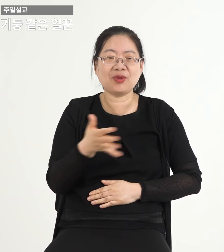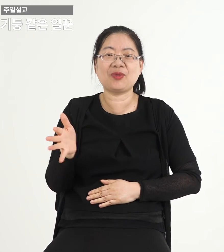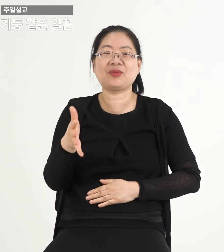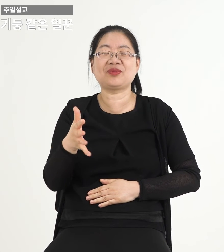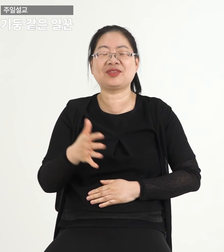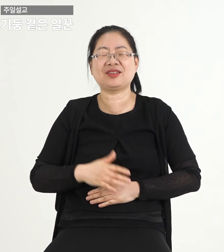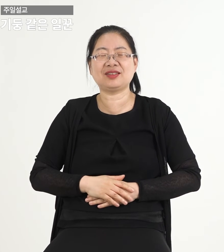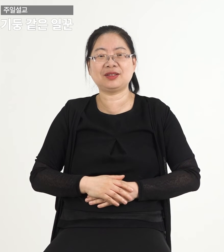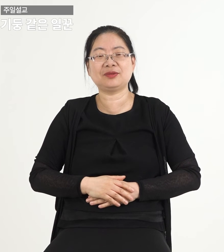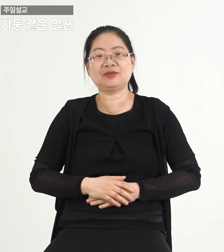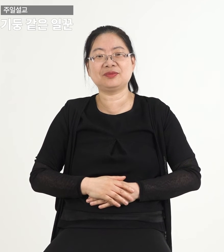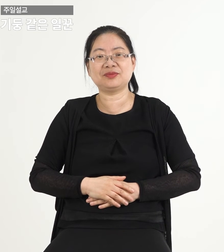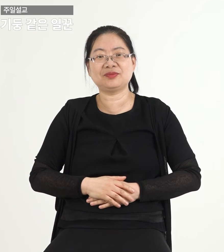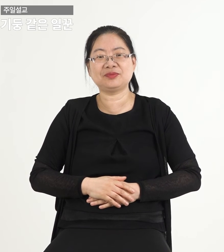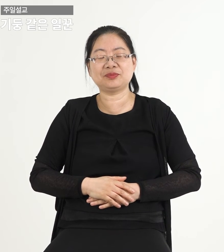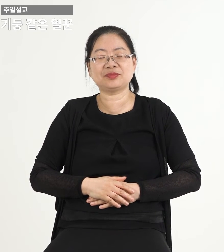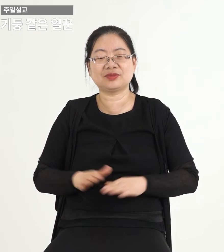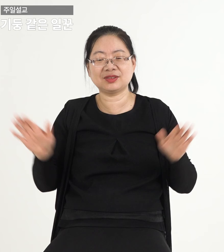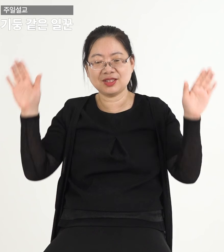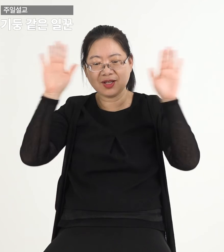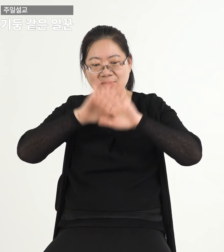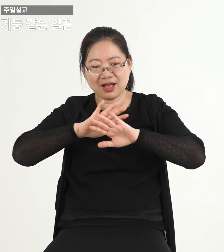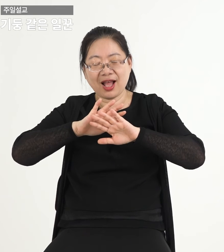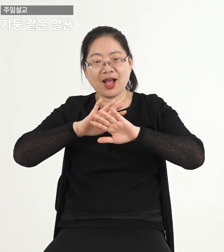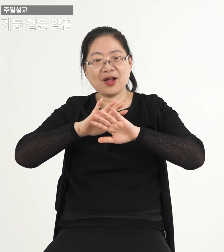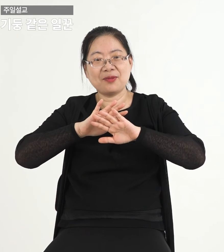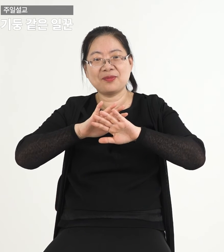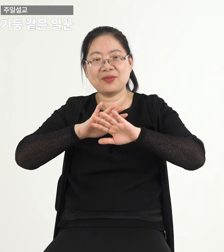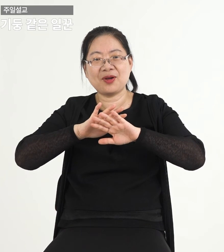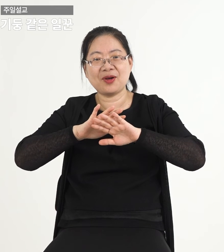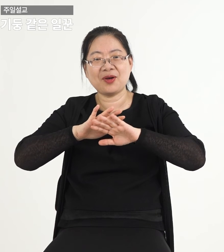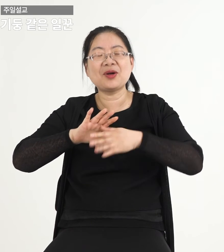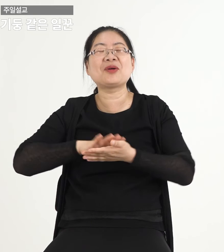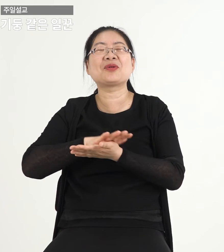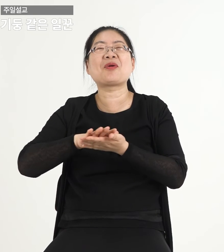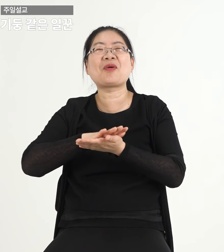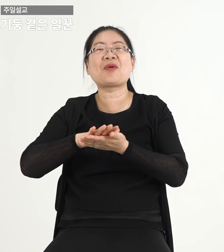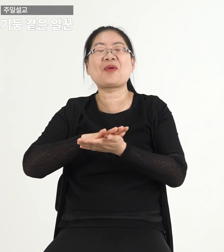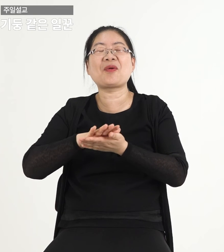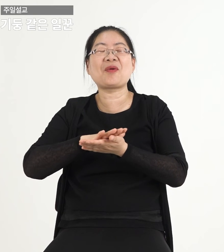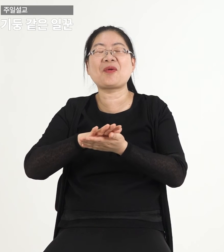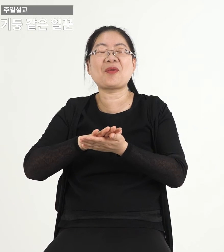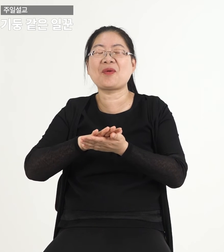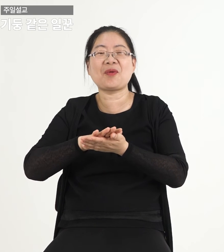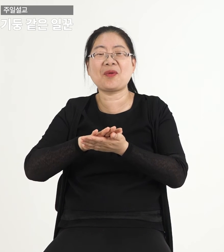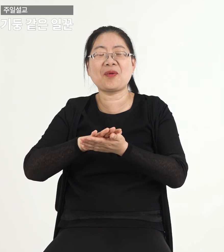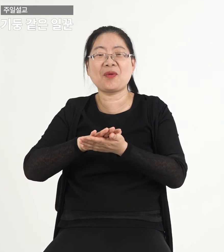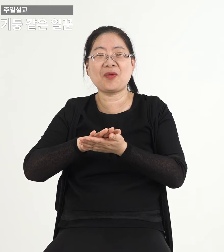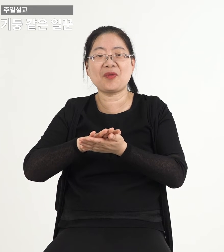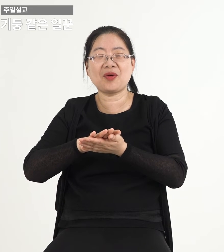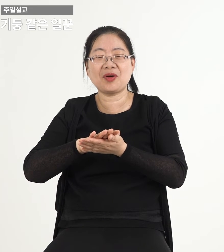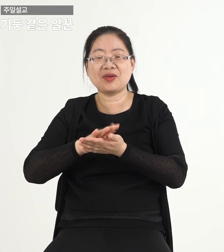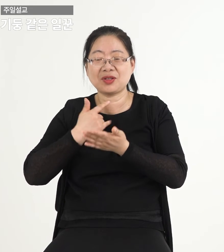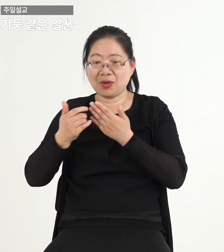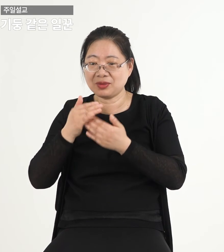뭐 나이트 클럽 가서 겪을 거예요? 하룻밤 즐기고 나면 허무한 거예요.